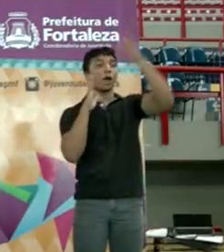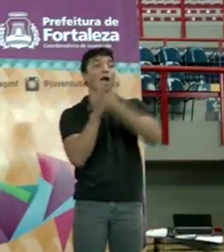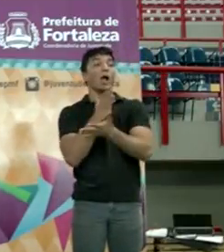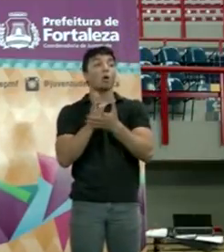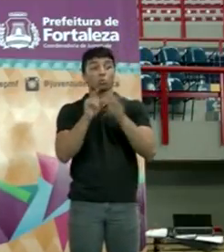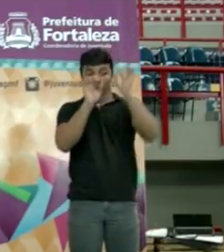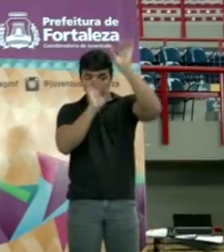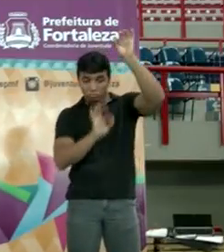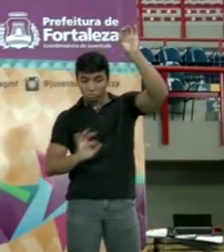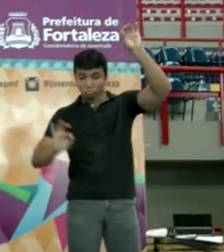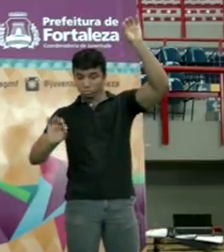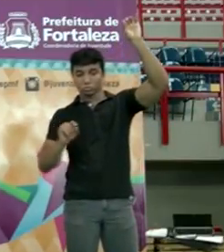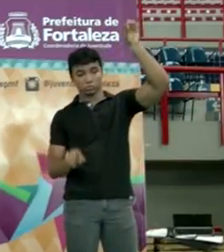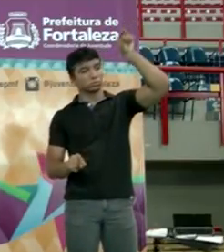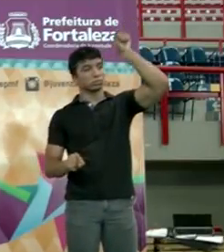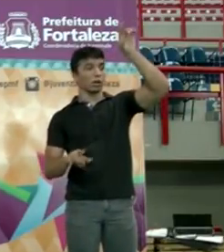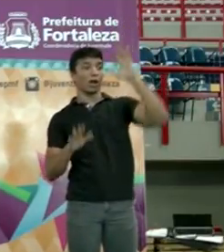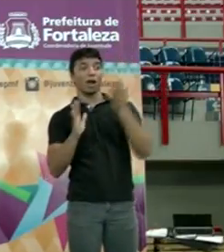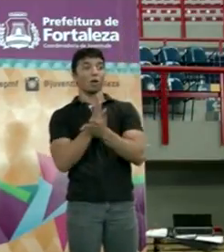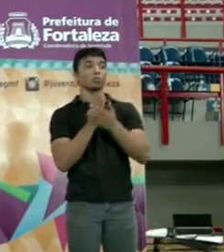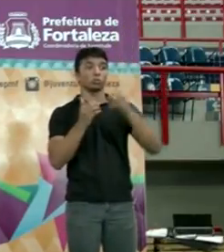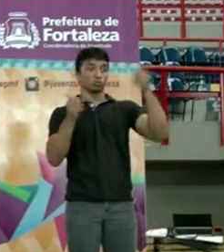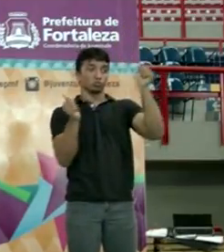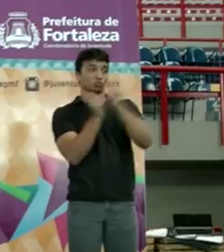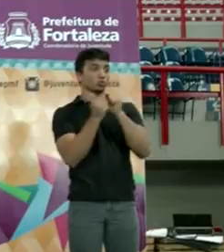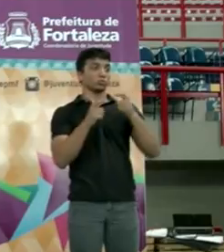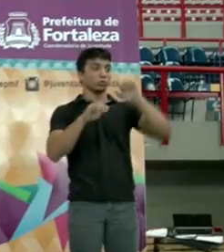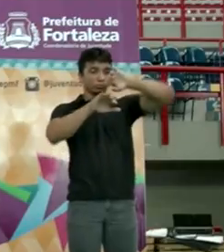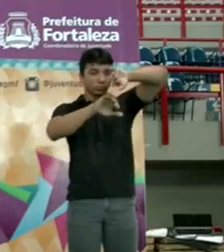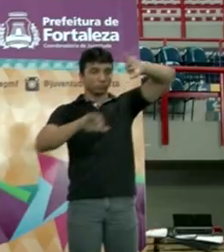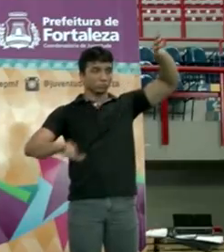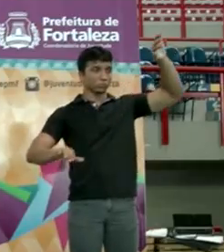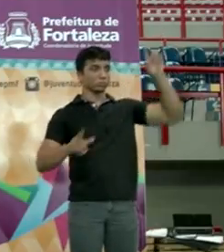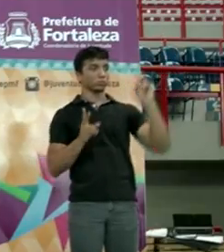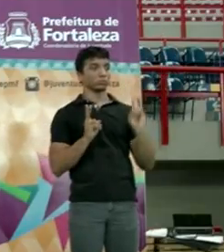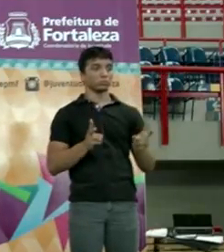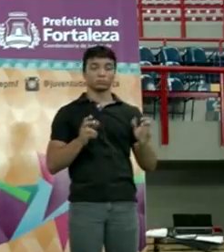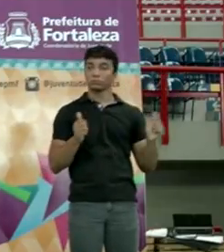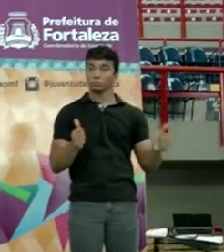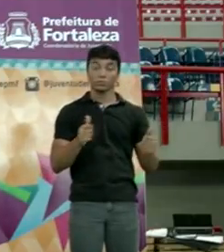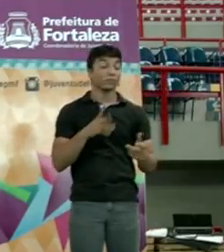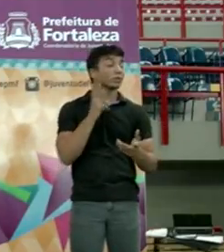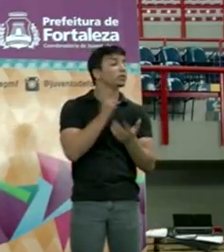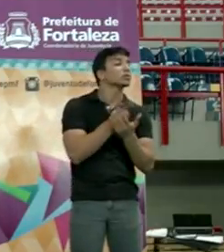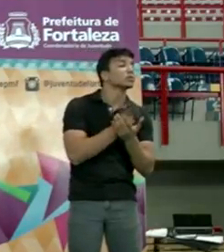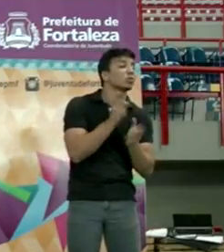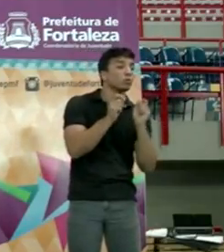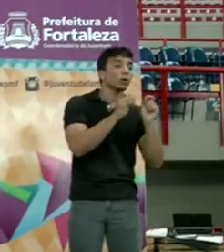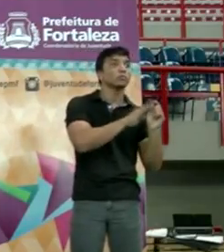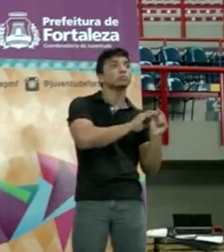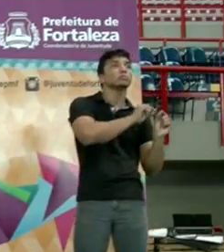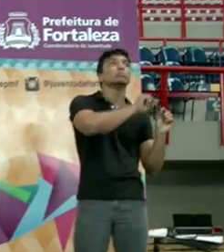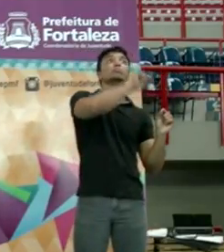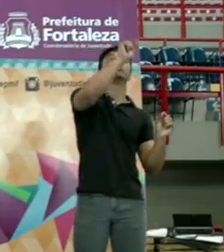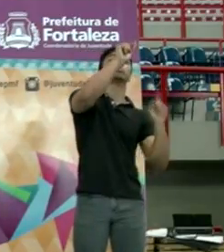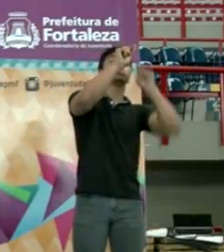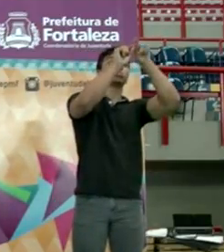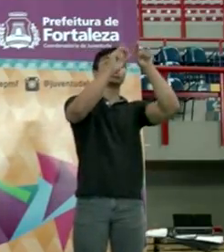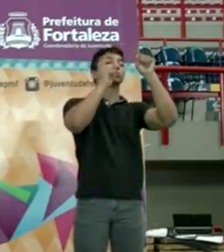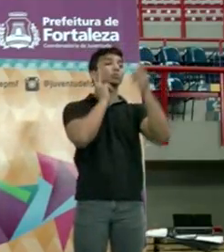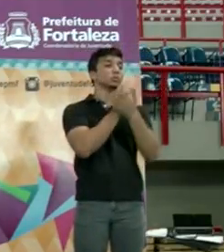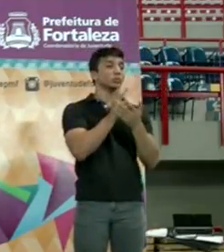outras questões são questões que têm mínimo. Mas sempre o máximo e sempre o